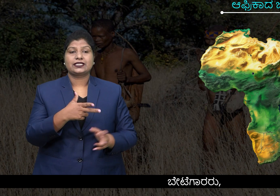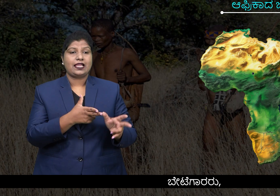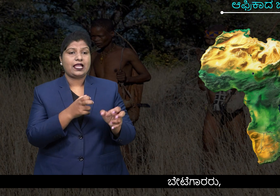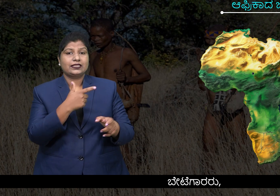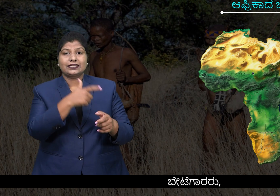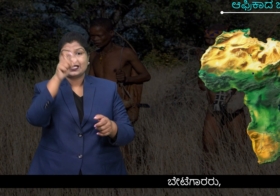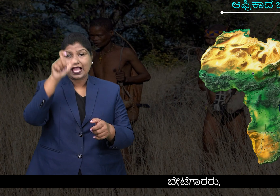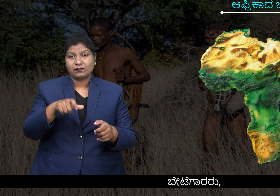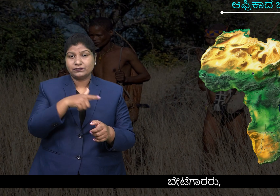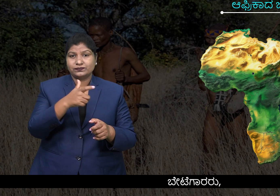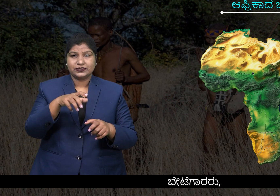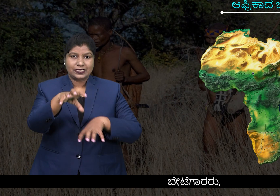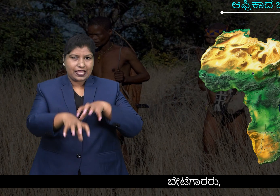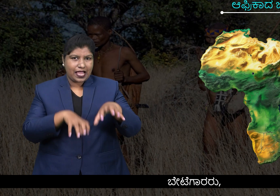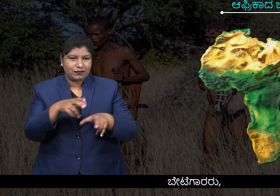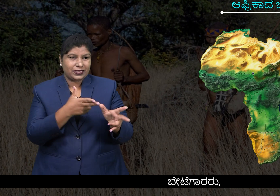ಬೇಟೆಗಾರರು,